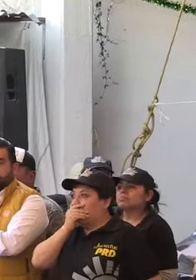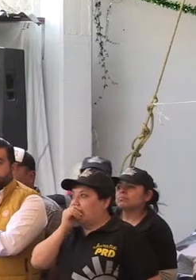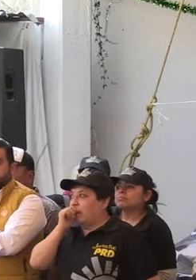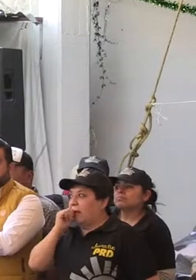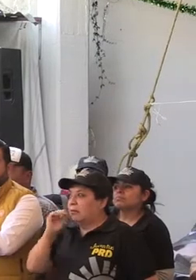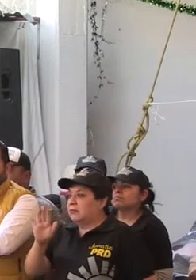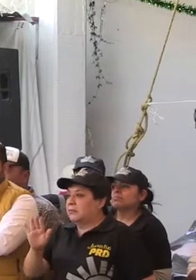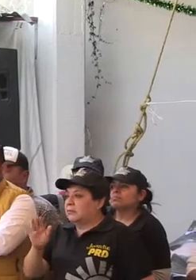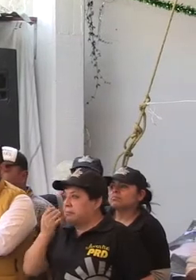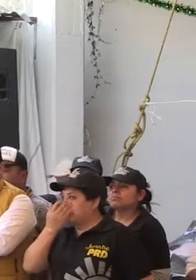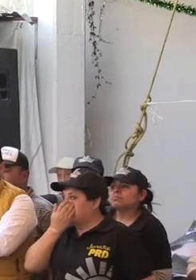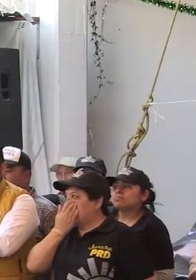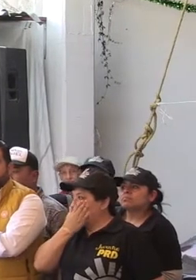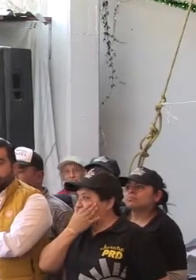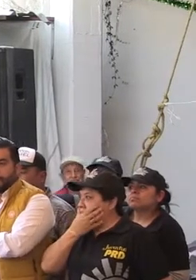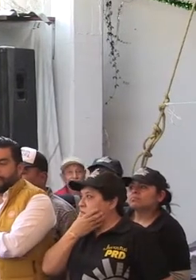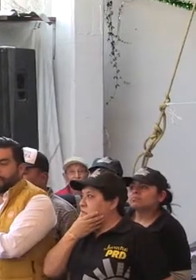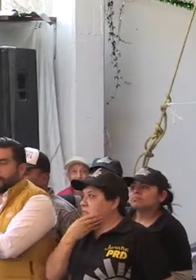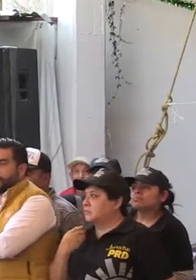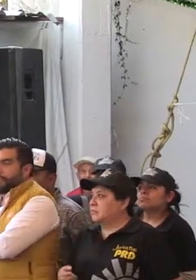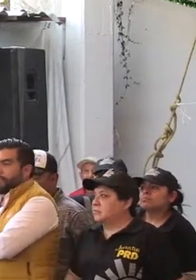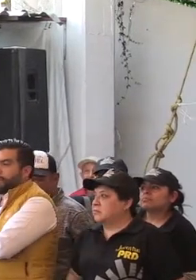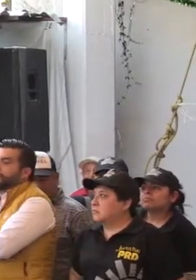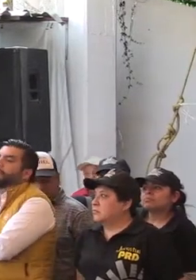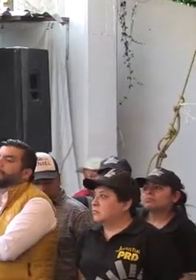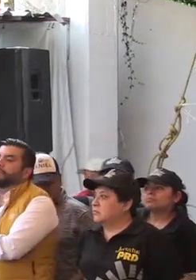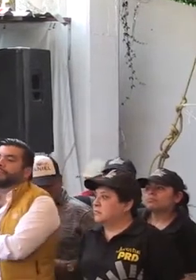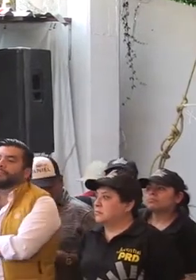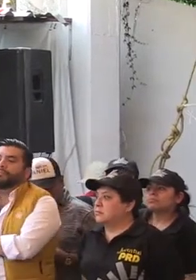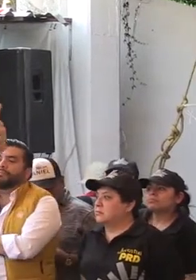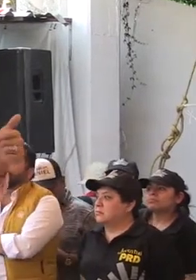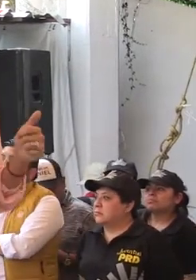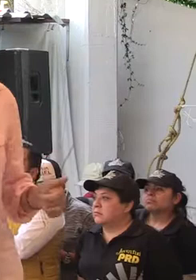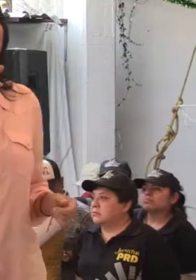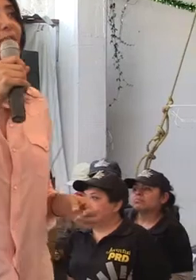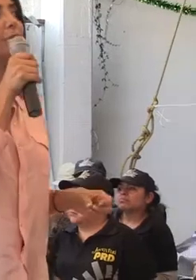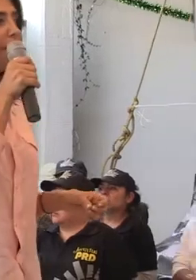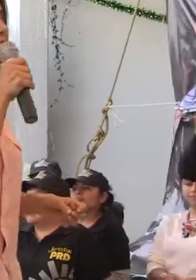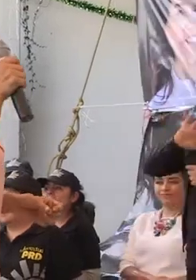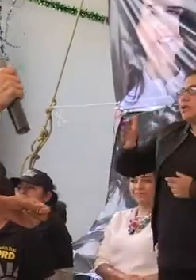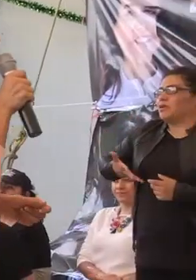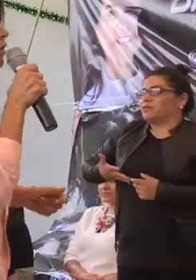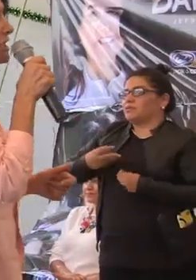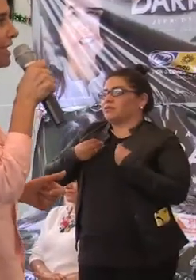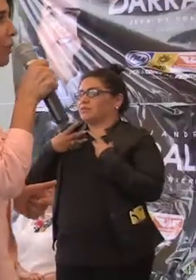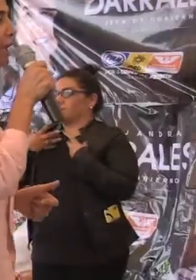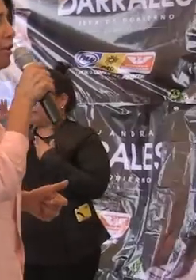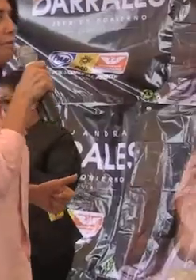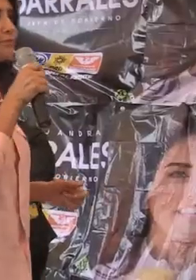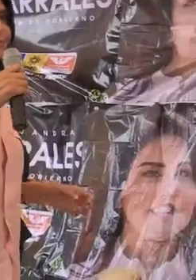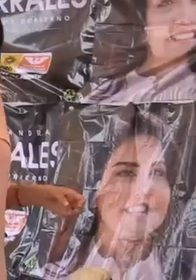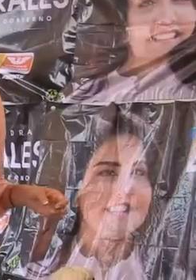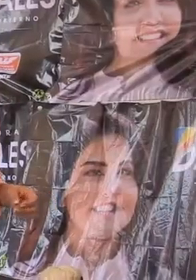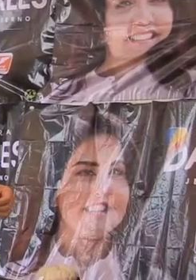a darle empleo a los hombres y a las mujeres de Xochimilco, porque queremos que la gente esté orgullosa de vivir en Xochimilco. ¿Están de